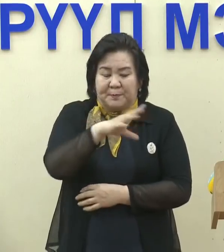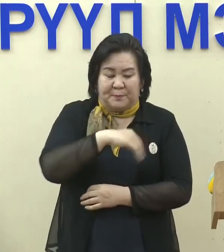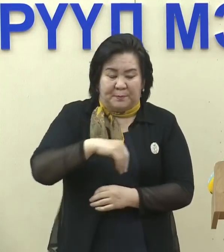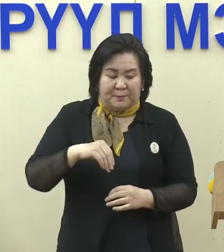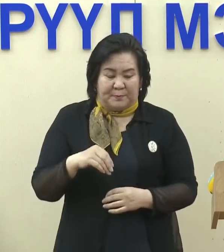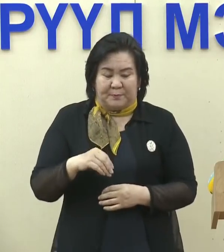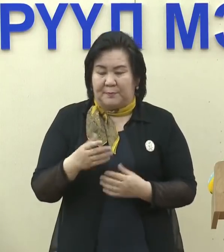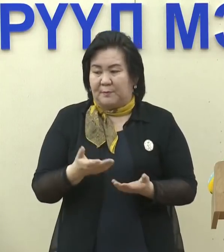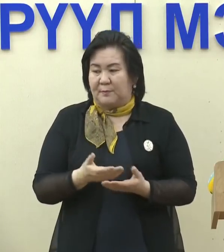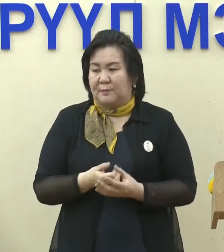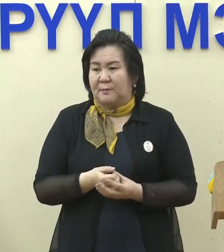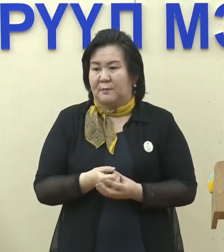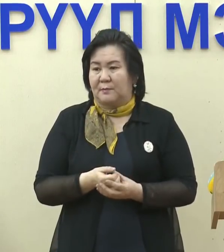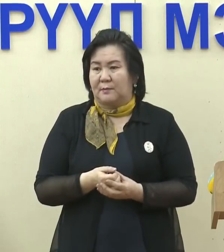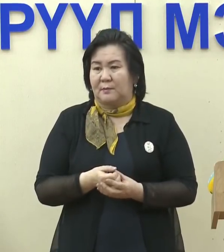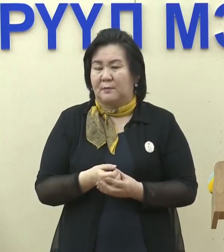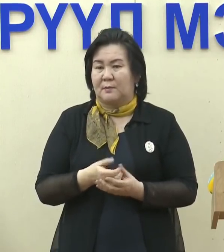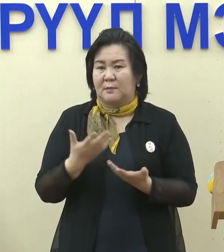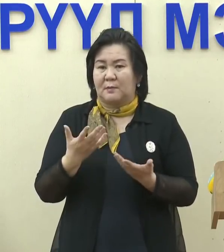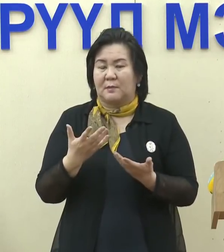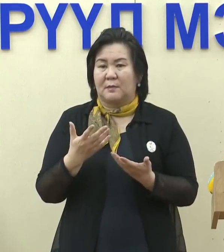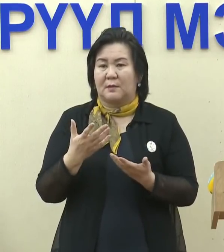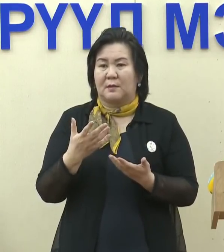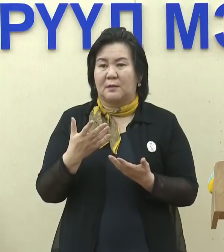нь Сэлэнг